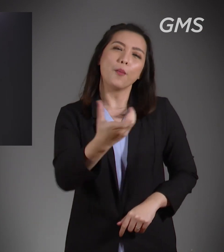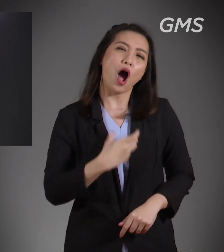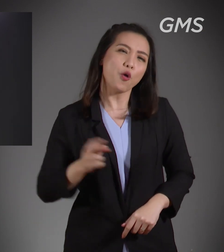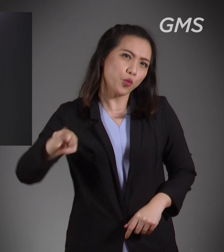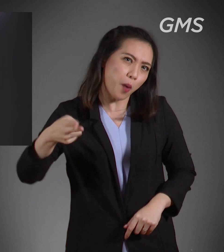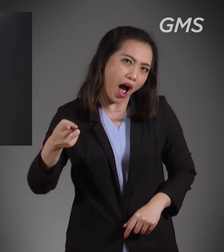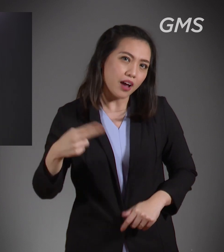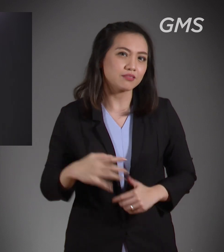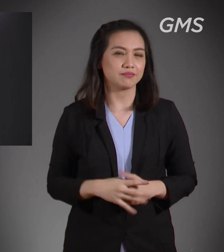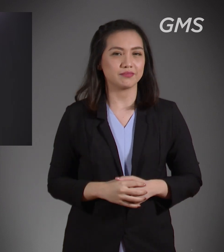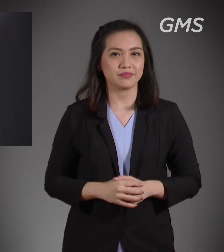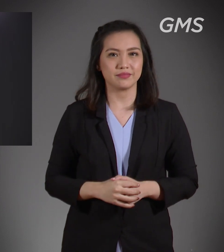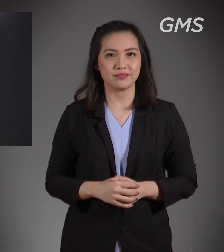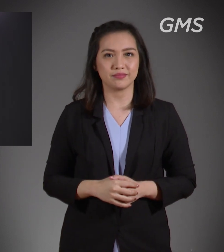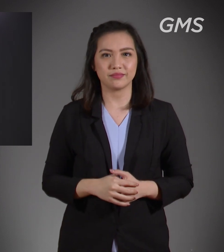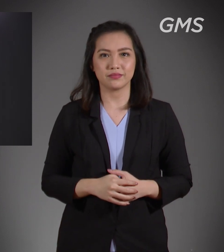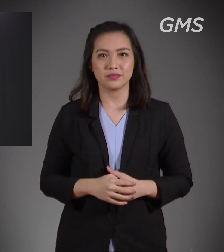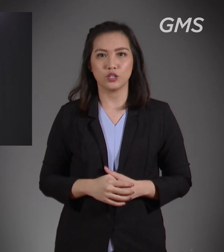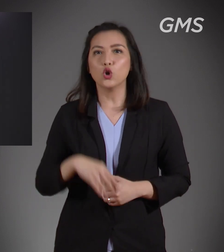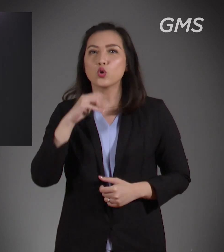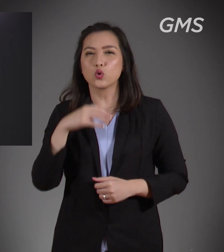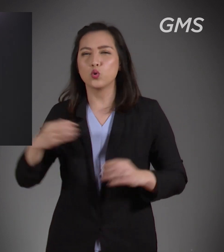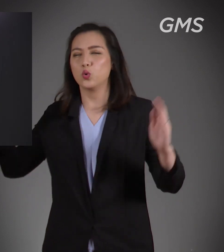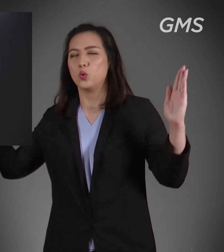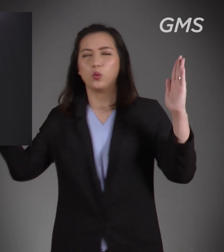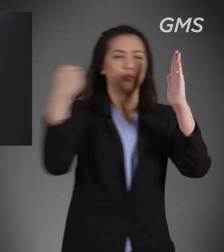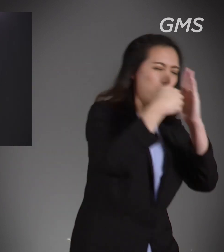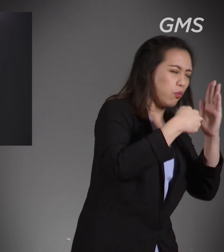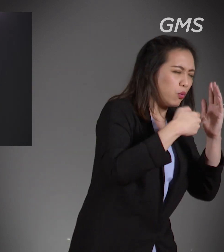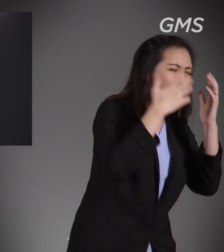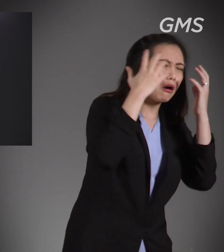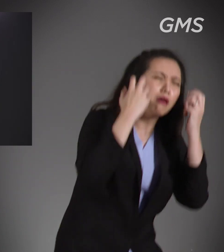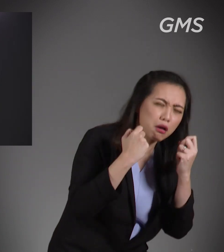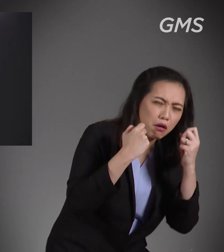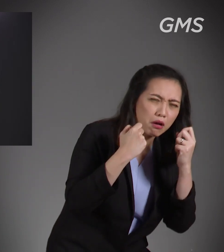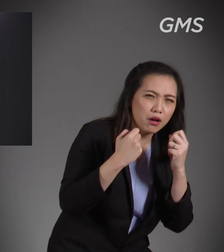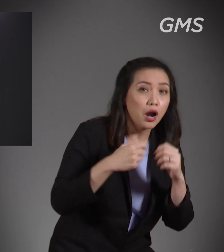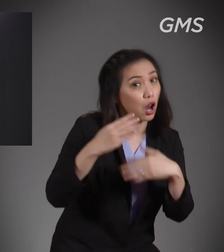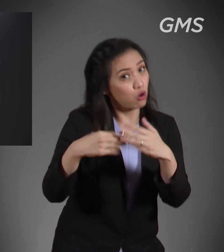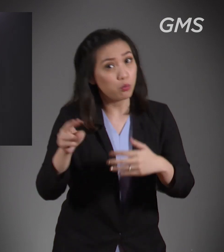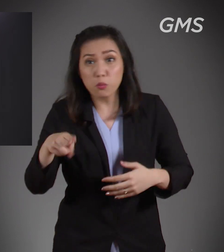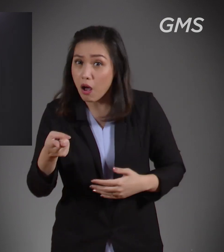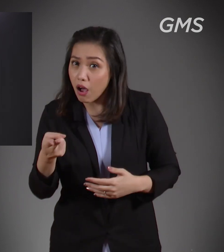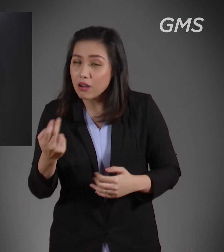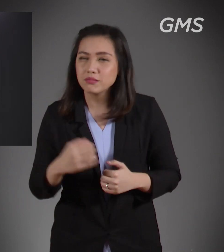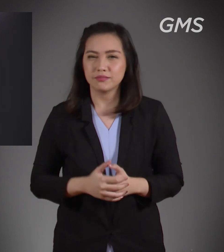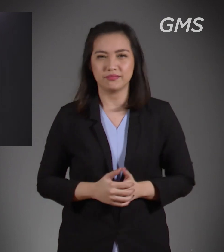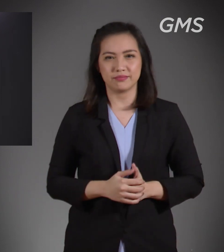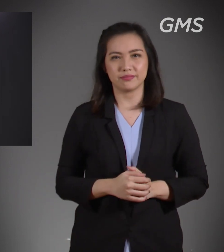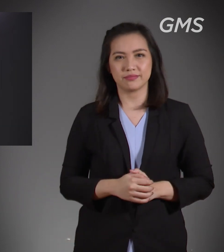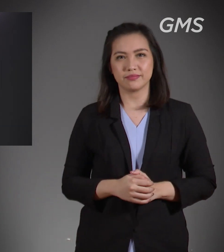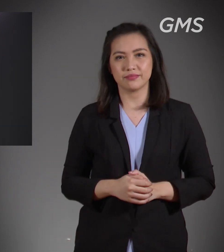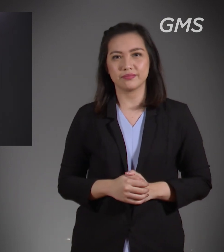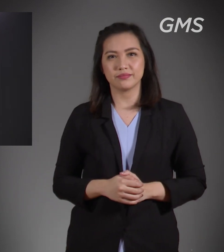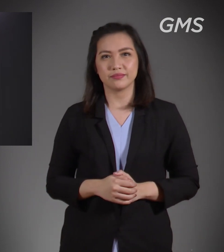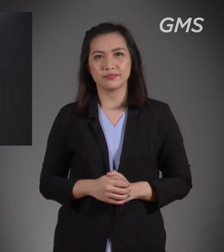tabrak tembok dulu baru dia belajar sesuatu. Sayang kan? Padahal kalau dia belajar Taurat atau hukum Tuhan, dia